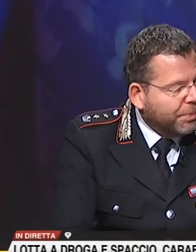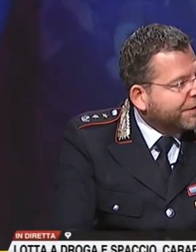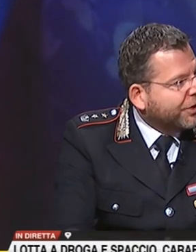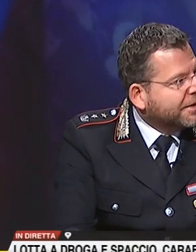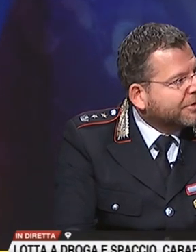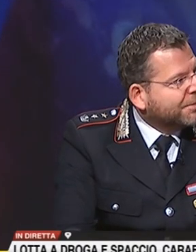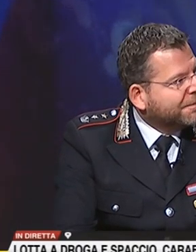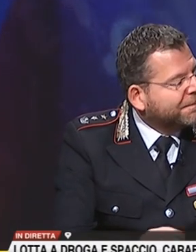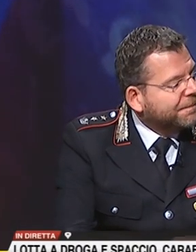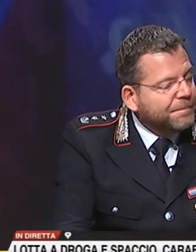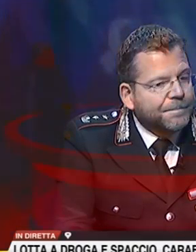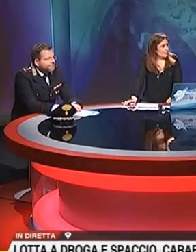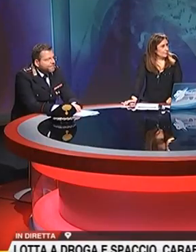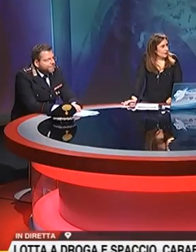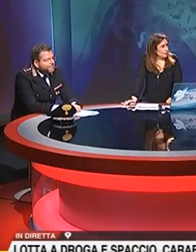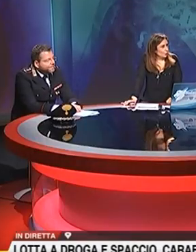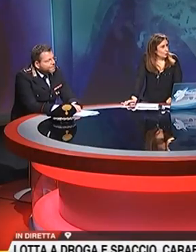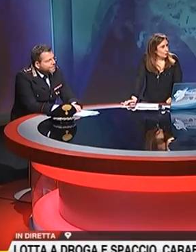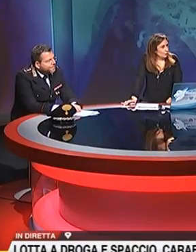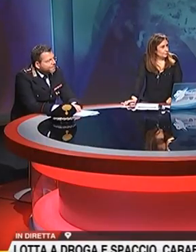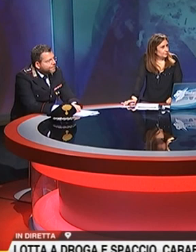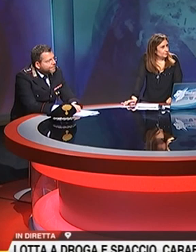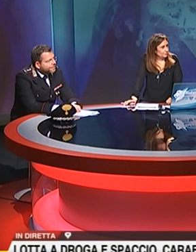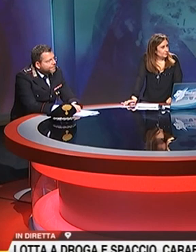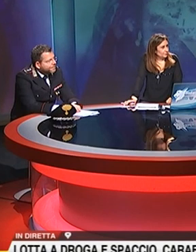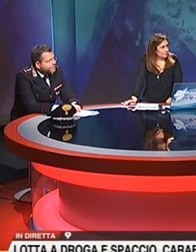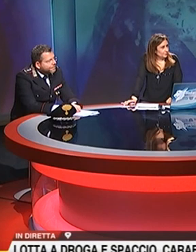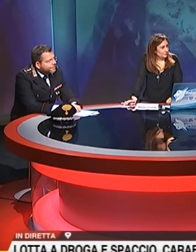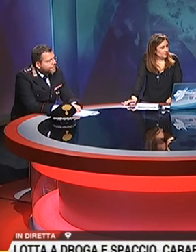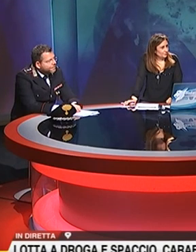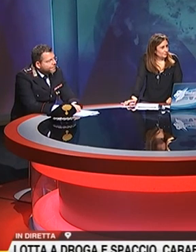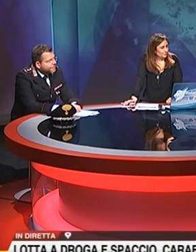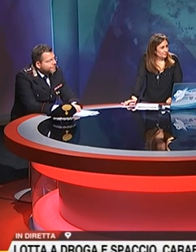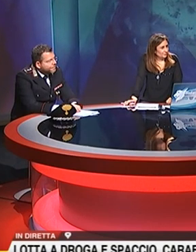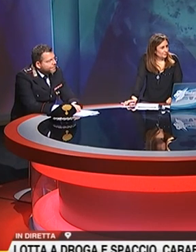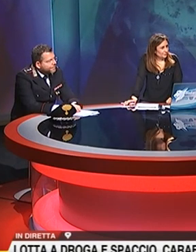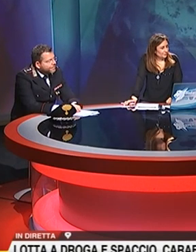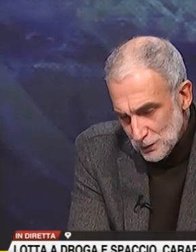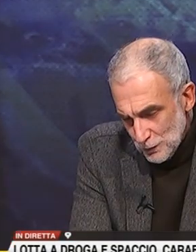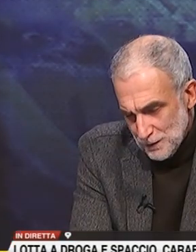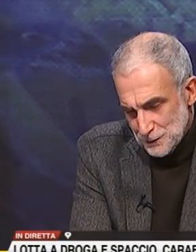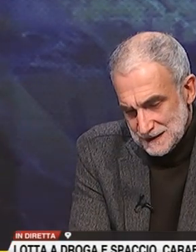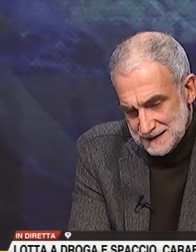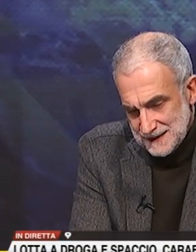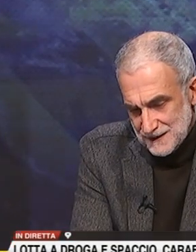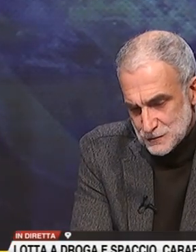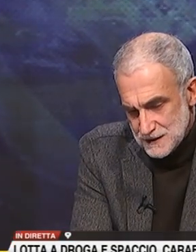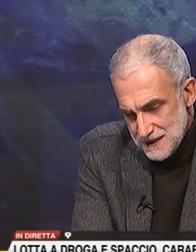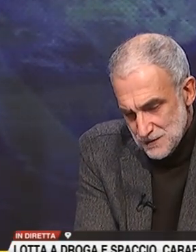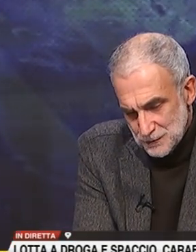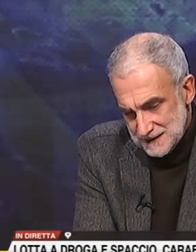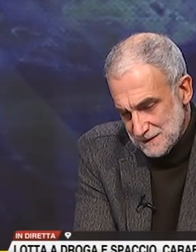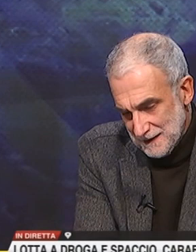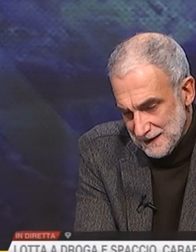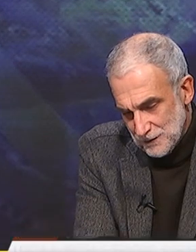negli stupefacenti. Insomma. È importante parlare con loro. Sì, è importante parlare con loro, è importante dare